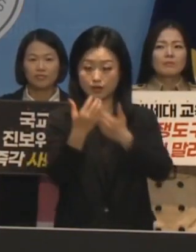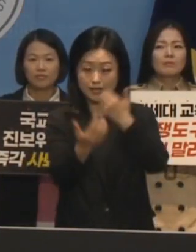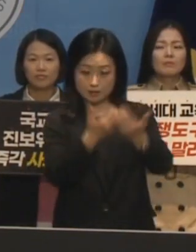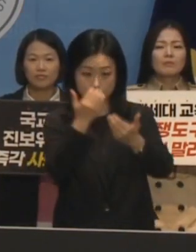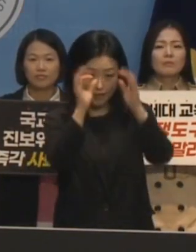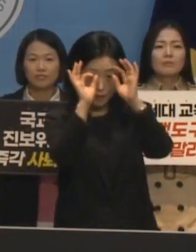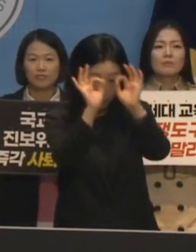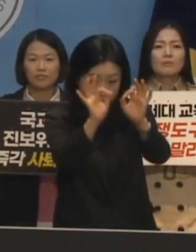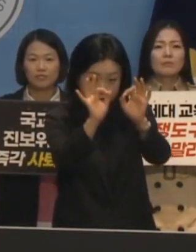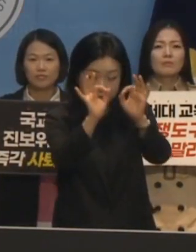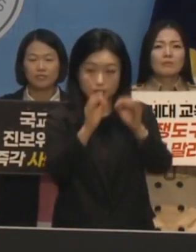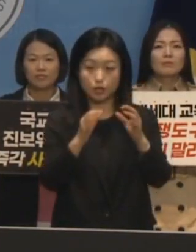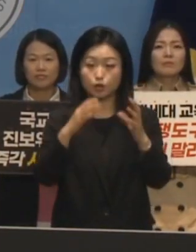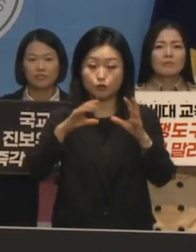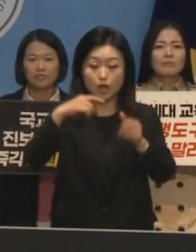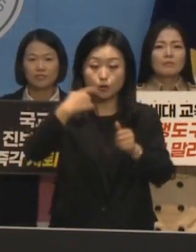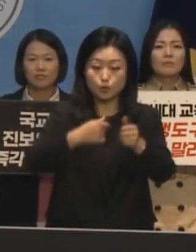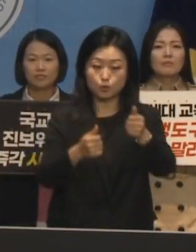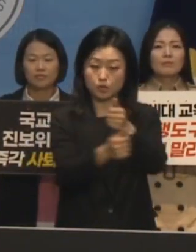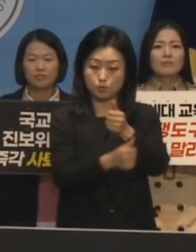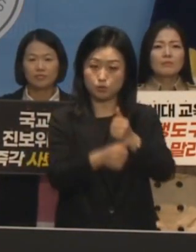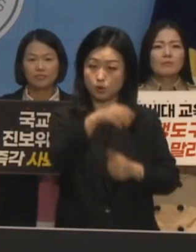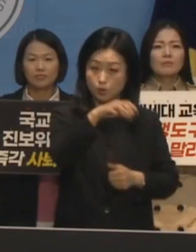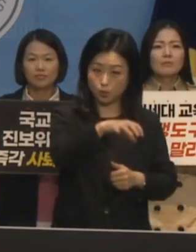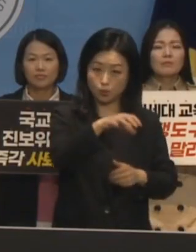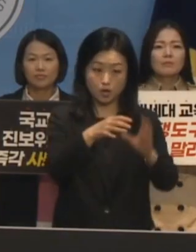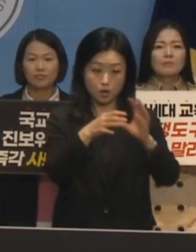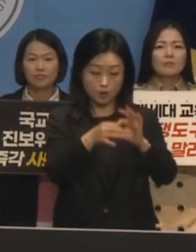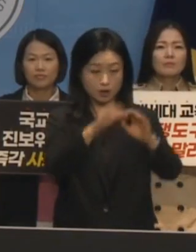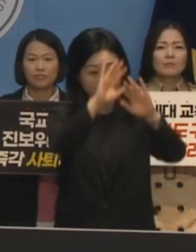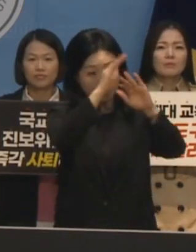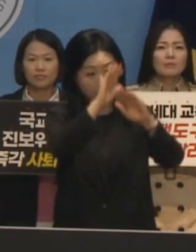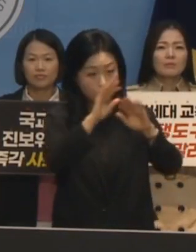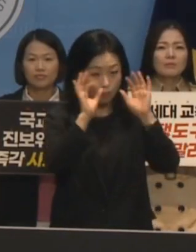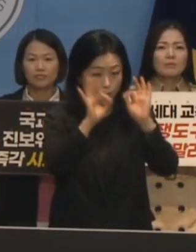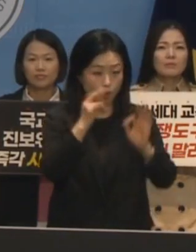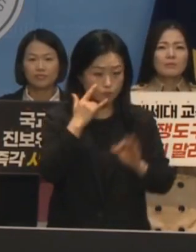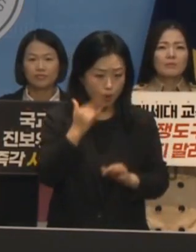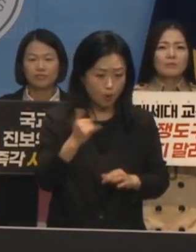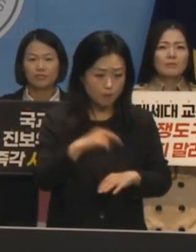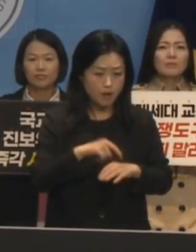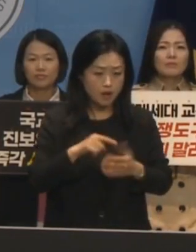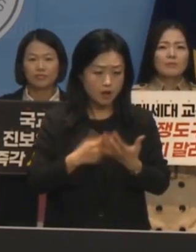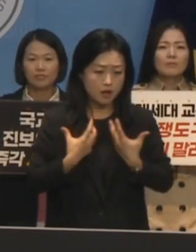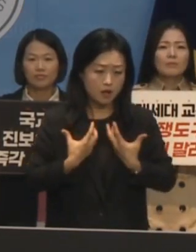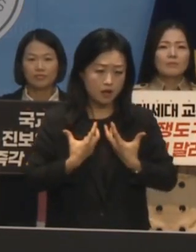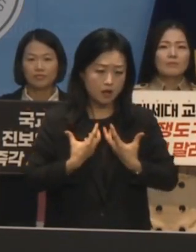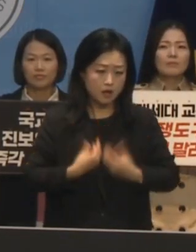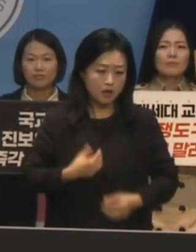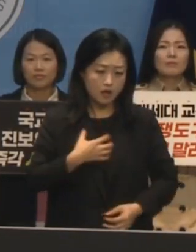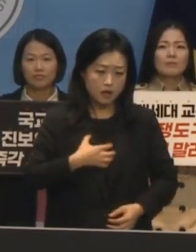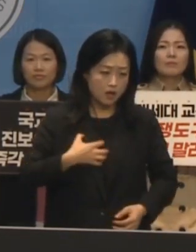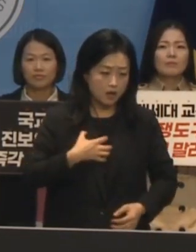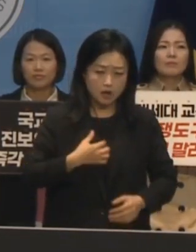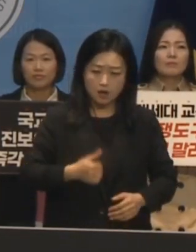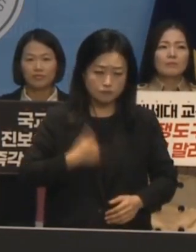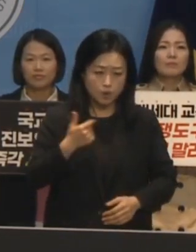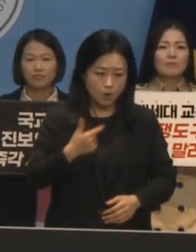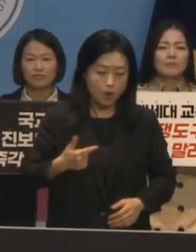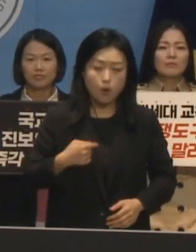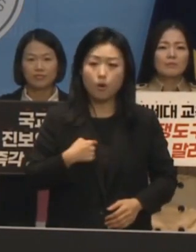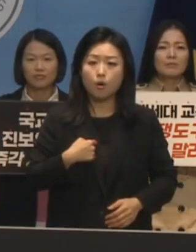접하게 되는 국가교육위원회와 관련된 소식들은 학부모들의 마음의 걱정을 넘어 분노를 일으키고 있다.